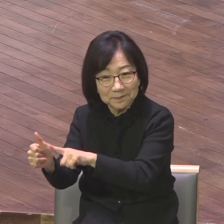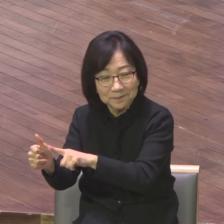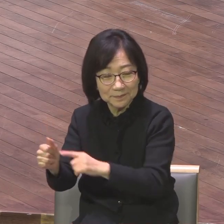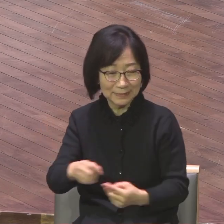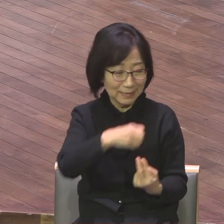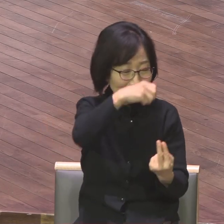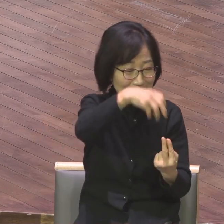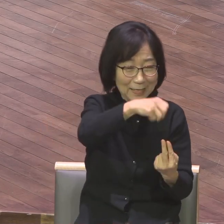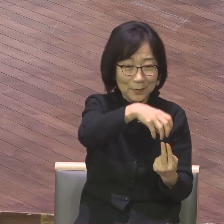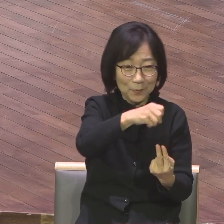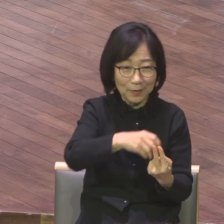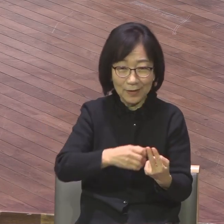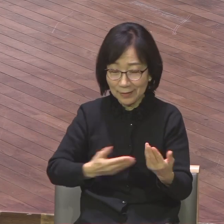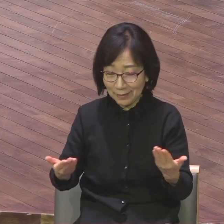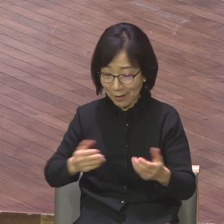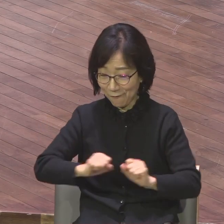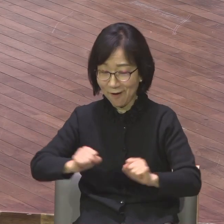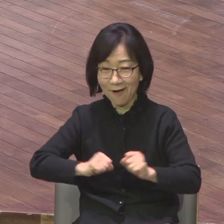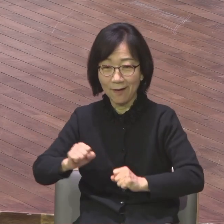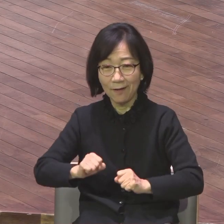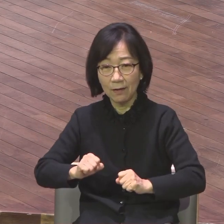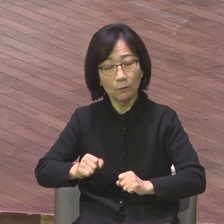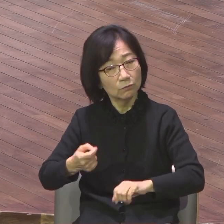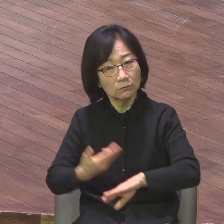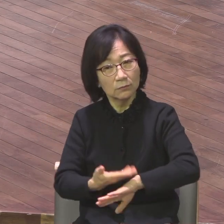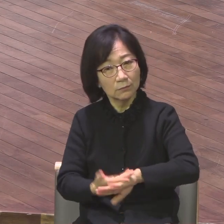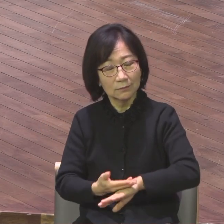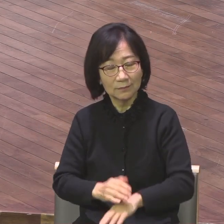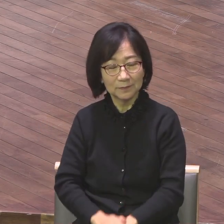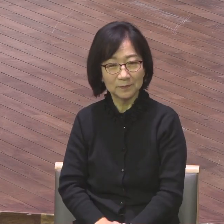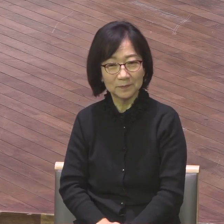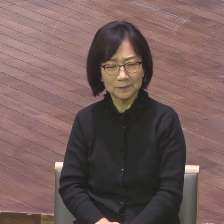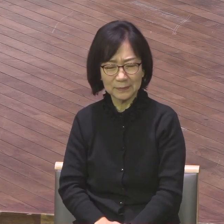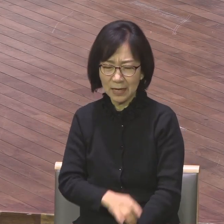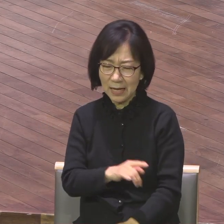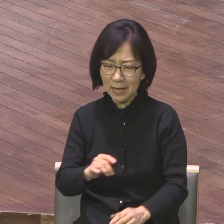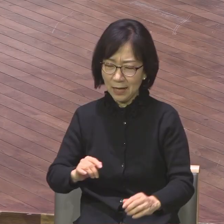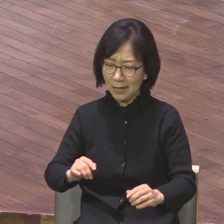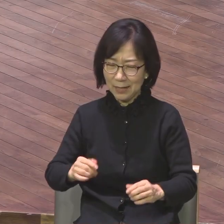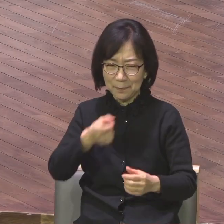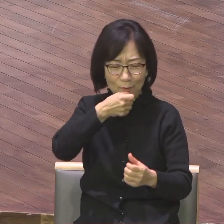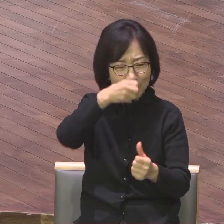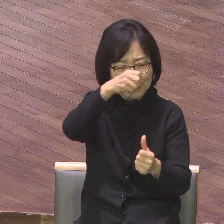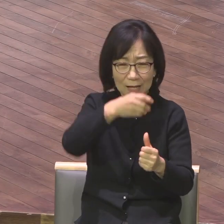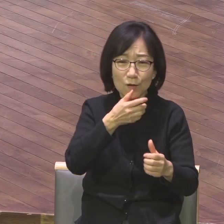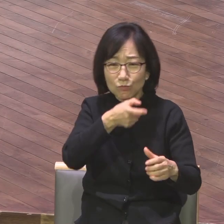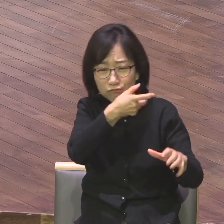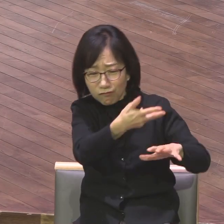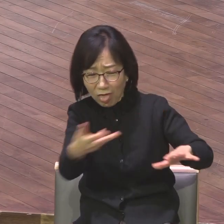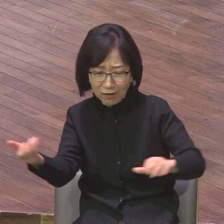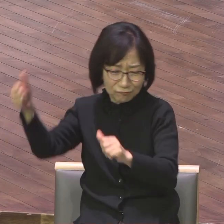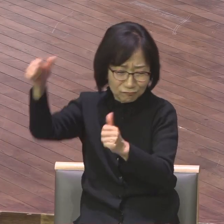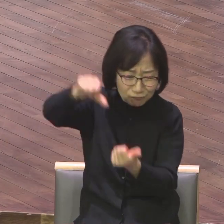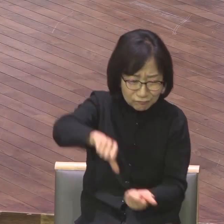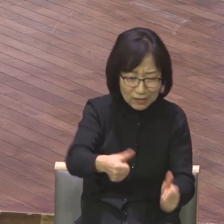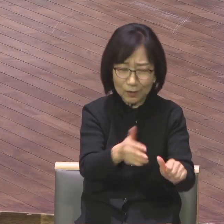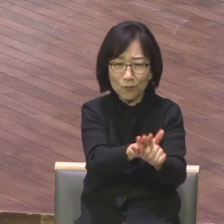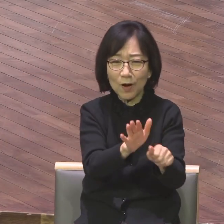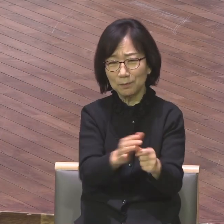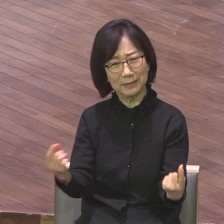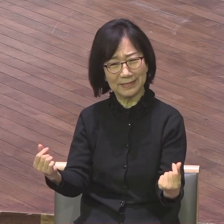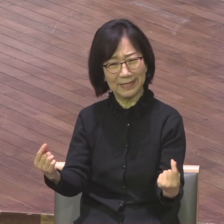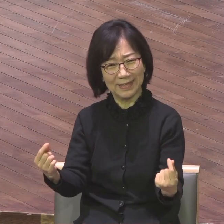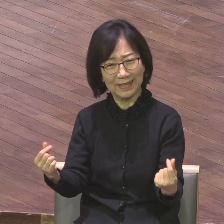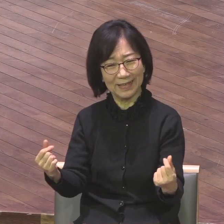있죠. 그 사역 내용을 보면 거의 비슷한데 회개에 대한